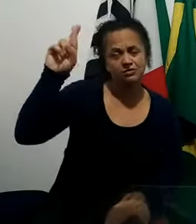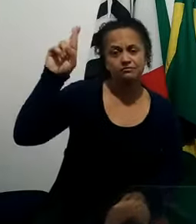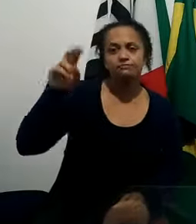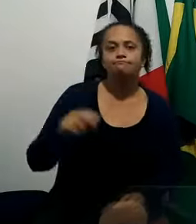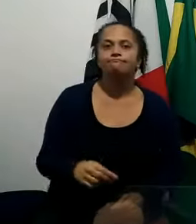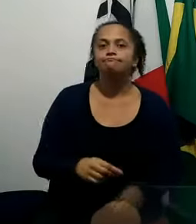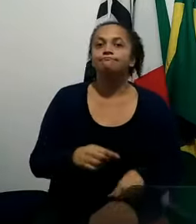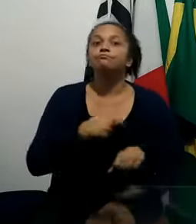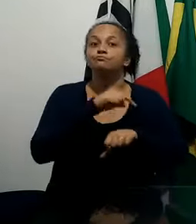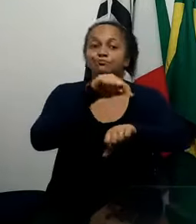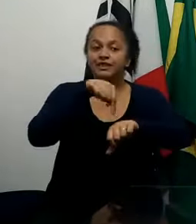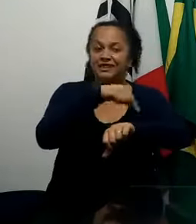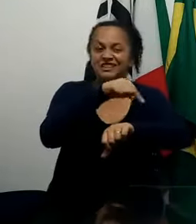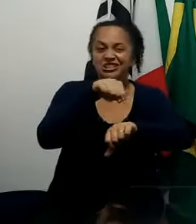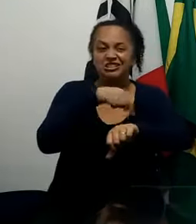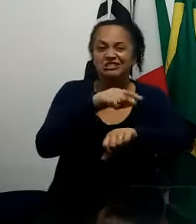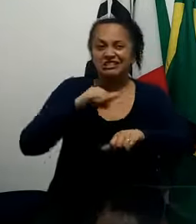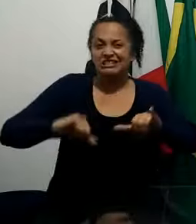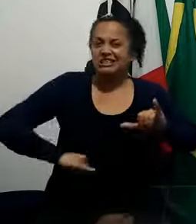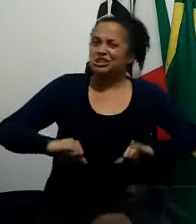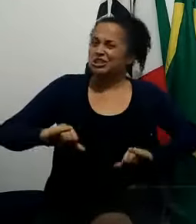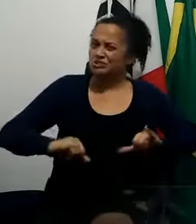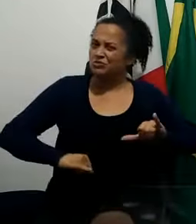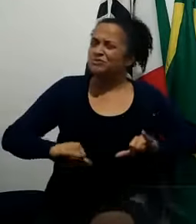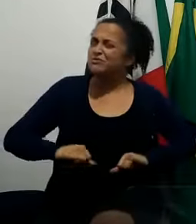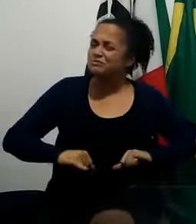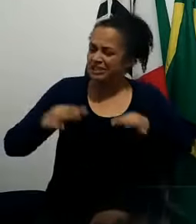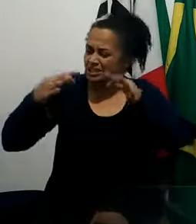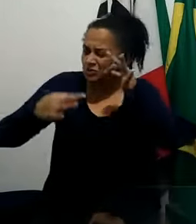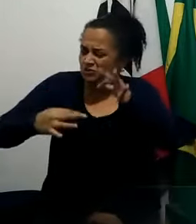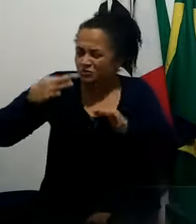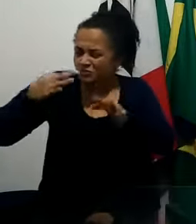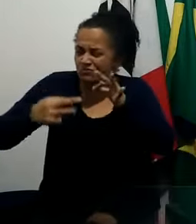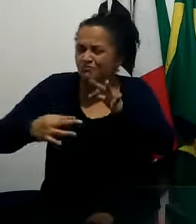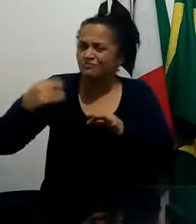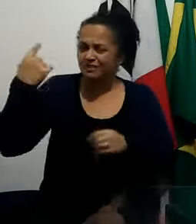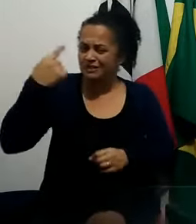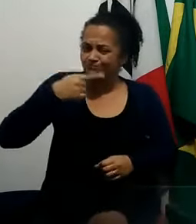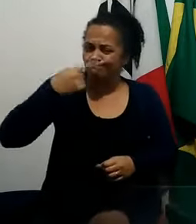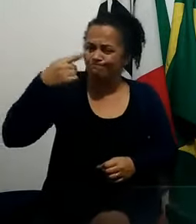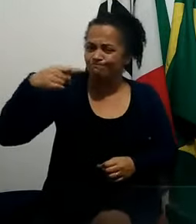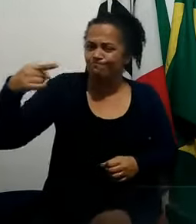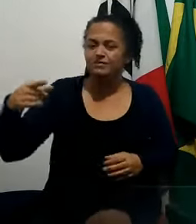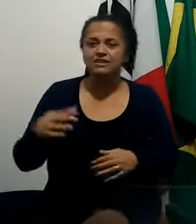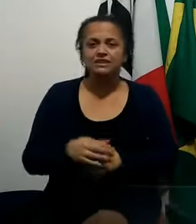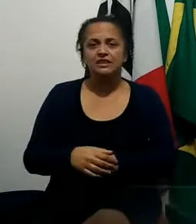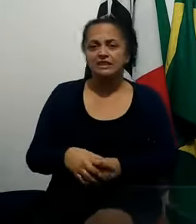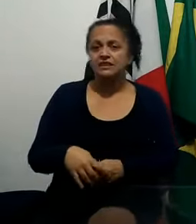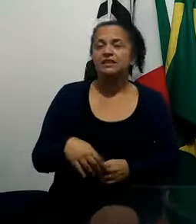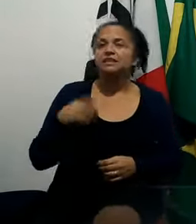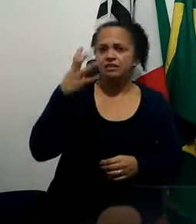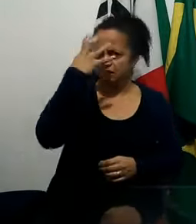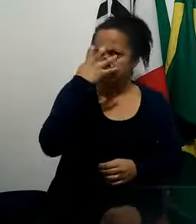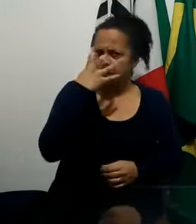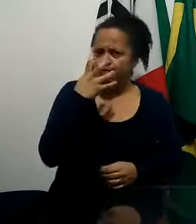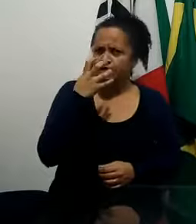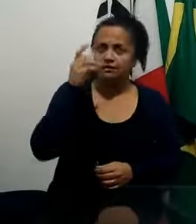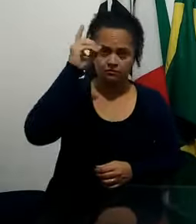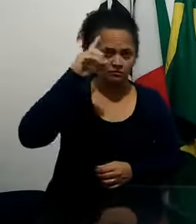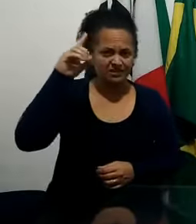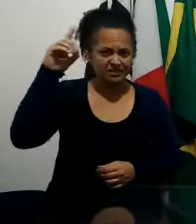de Deus, a ira divina sobre os ímpios, sobre aqueles que